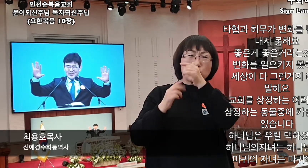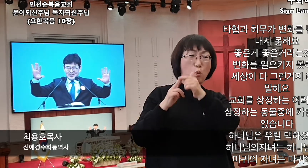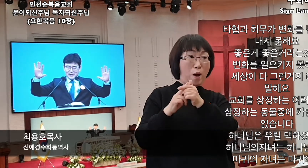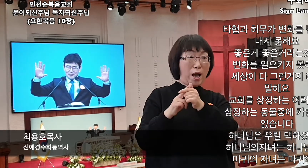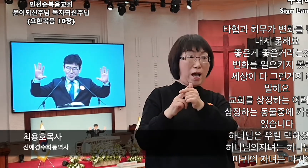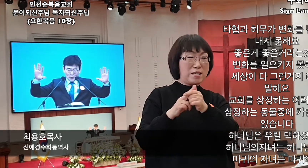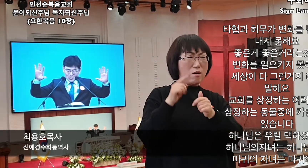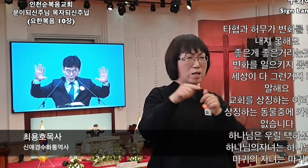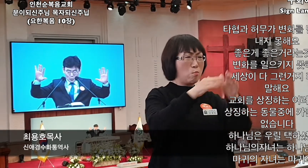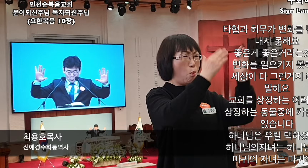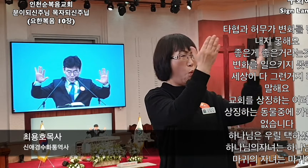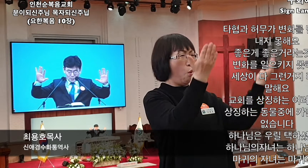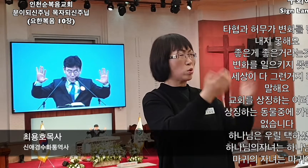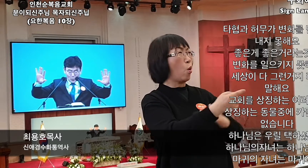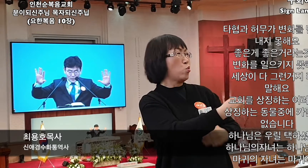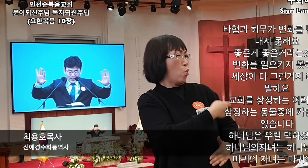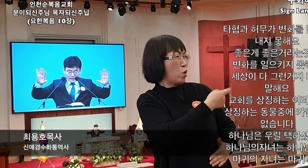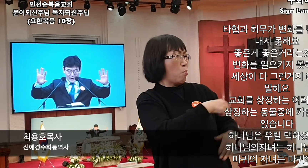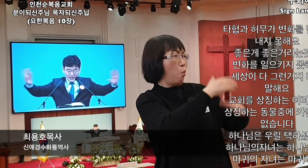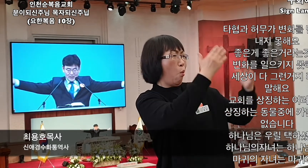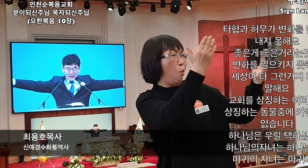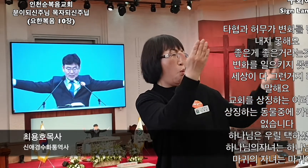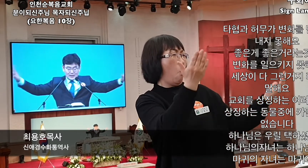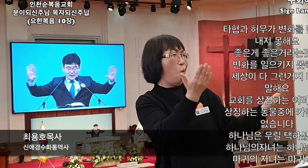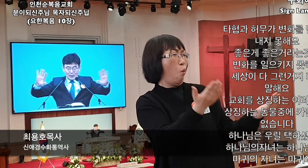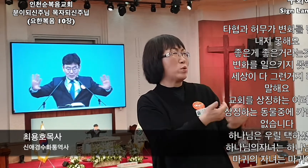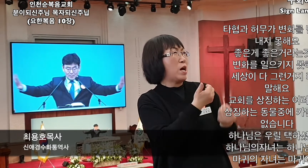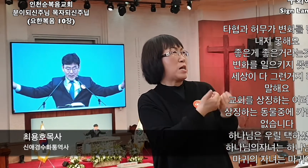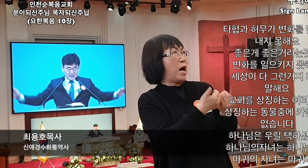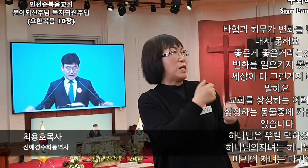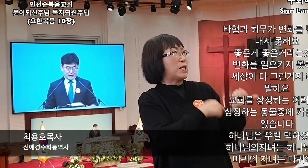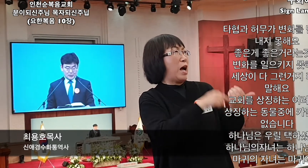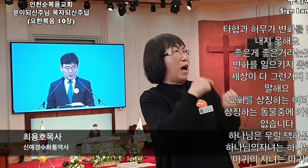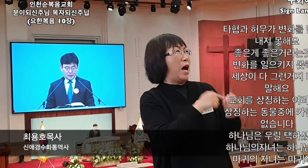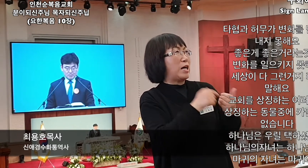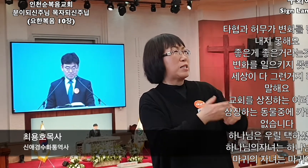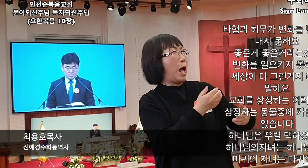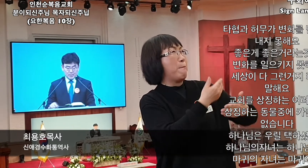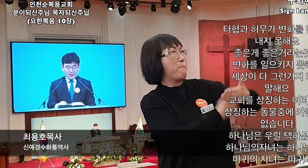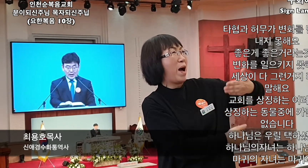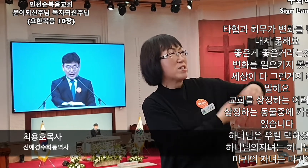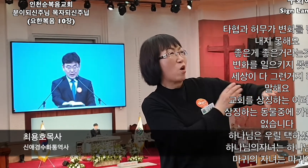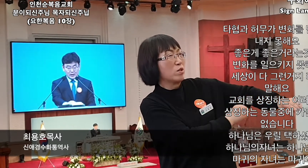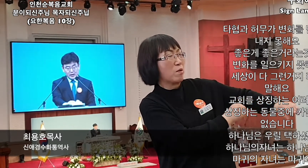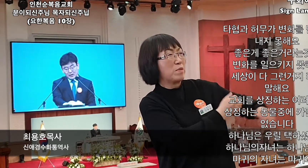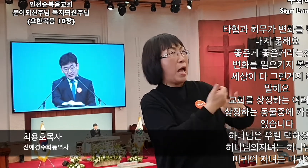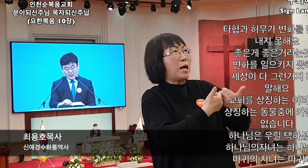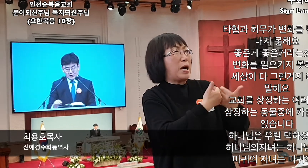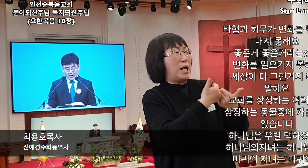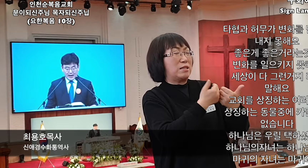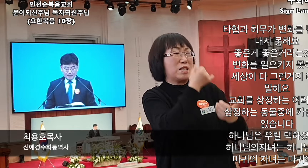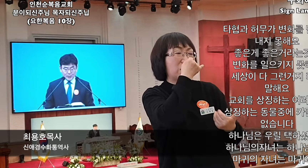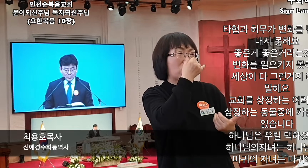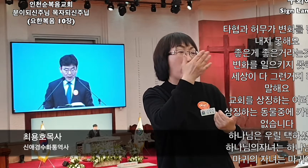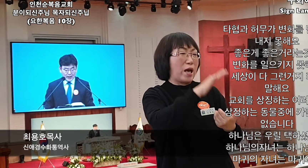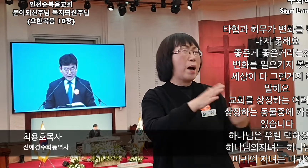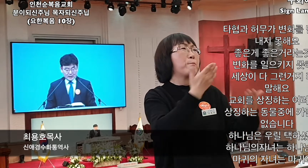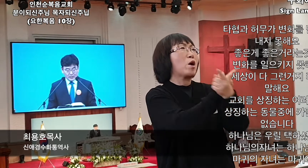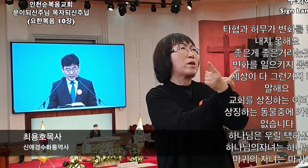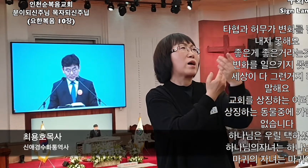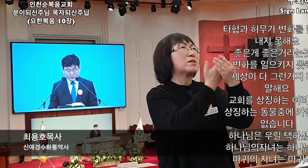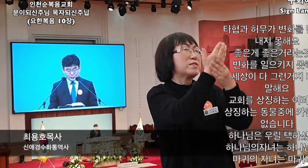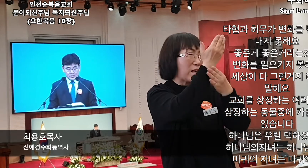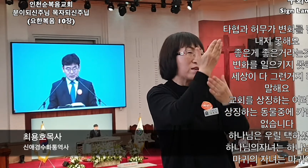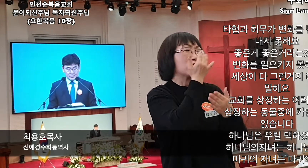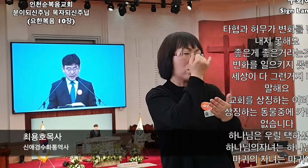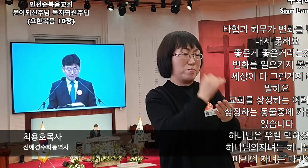여기 있는 모든 도둑들은 몽땅 다 갈등 가운데 배제되는 것처럼 갈등이 있어야 변화가